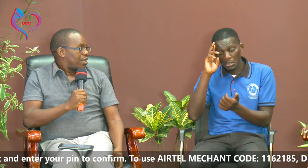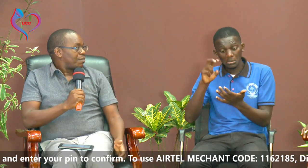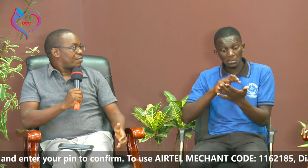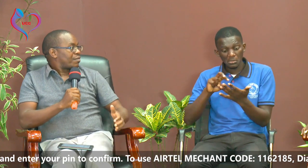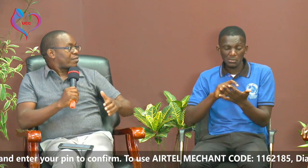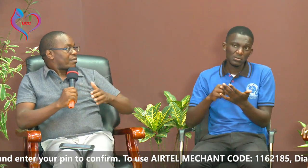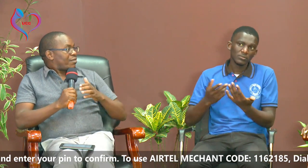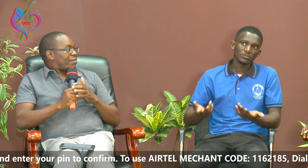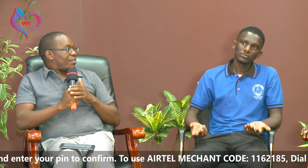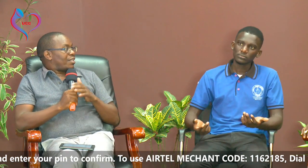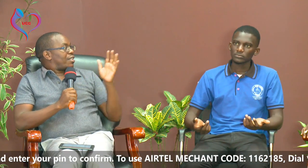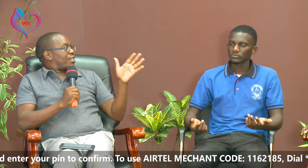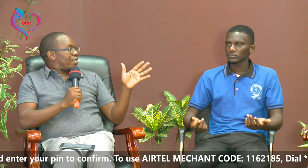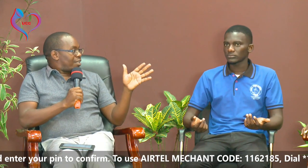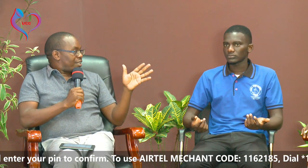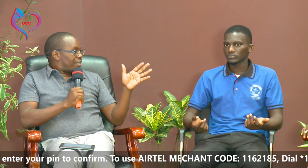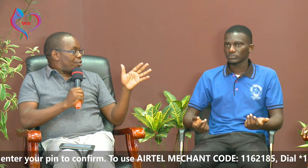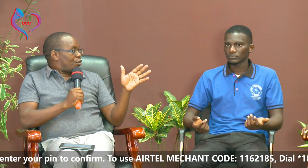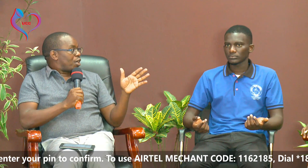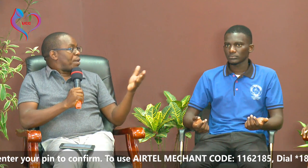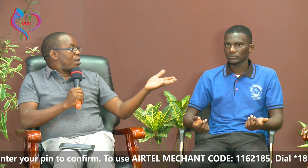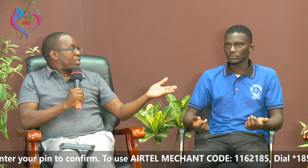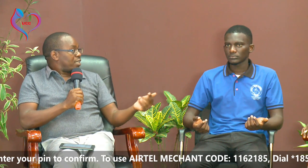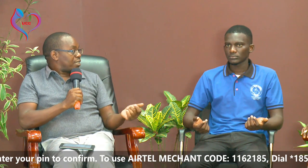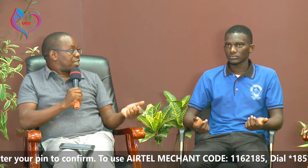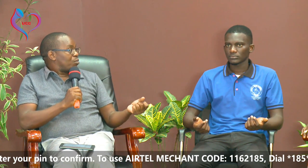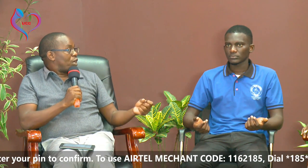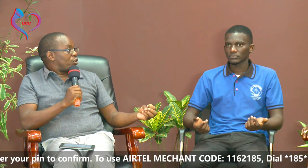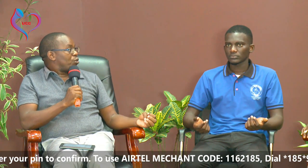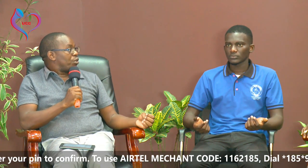Ochichita no nyabono charging and began. No deo tuwele. Nunga bagamba charging system wajolo onye.